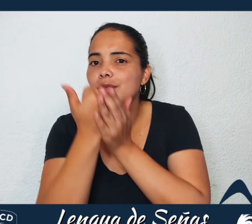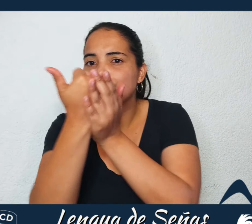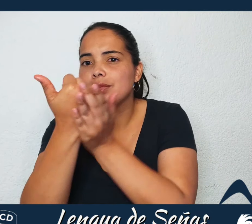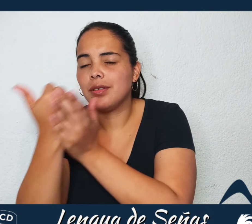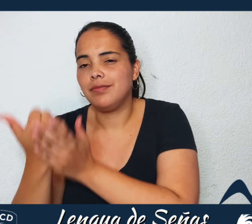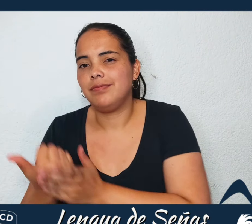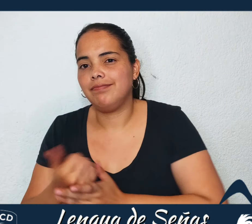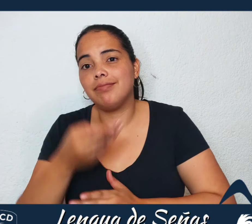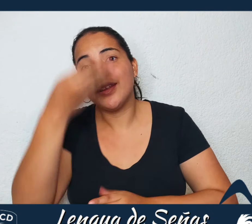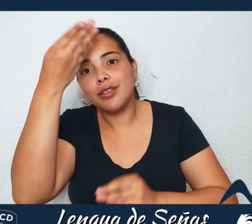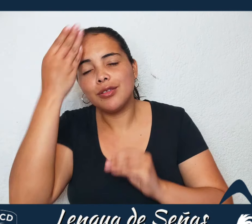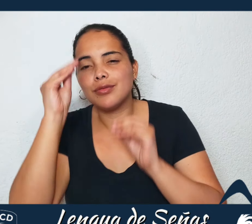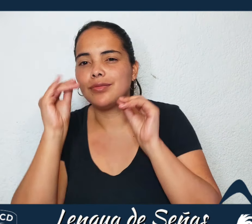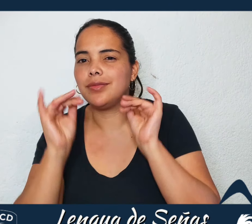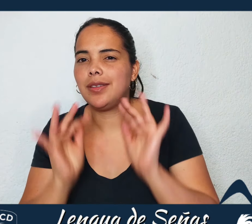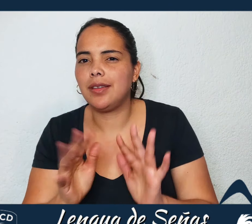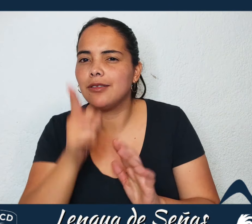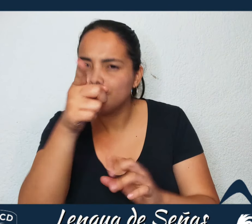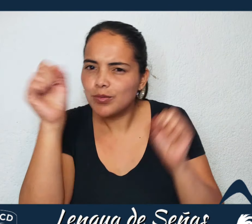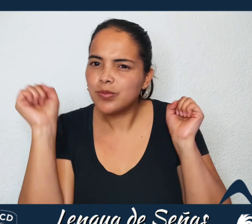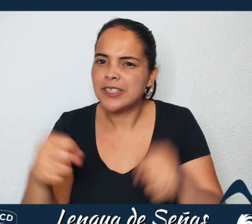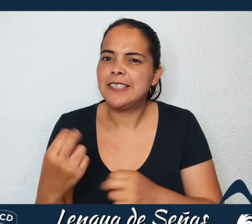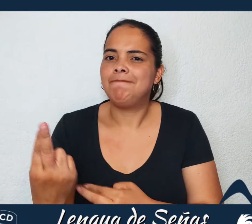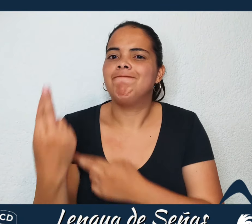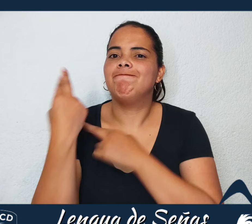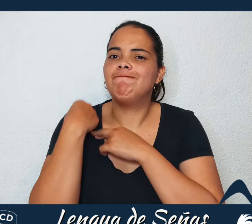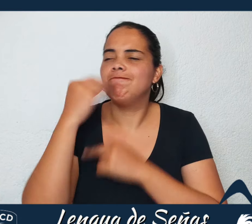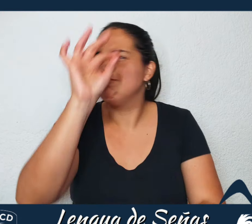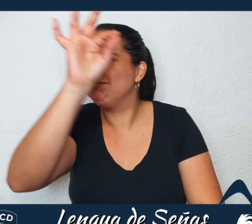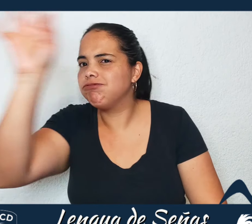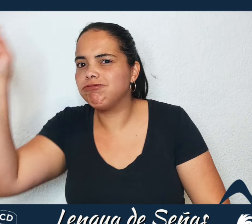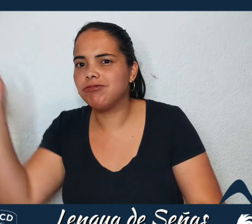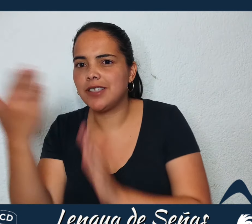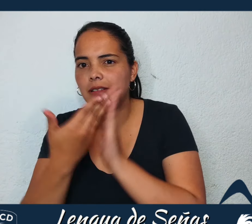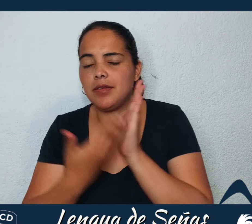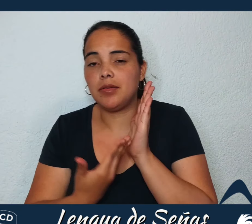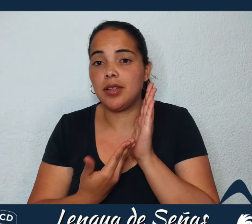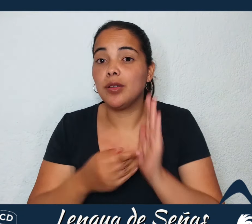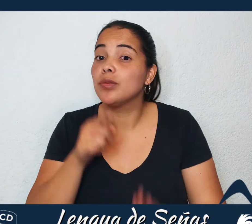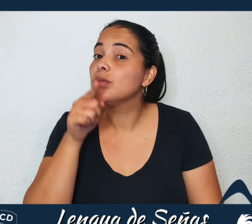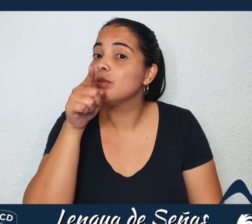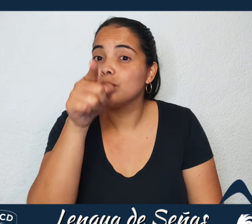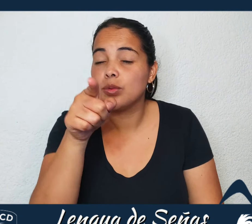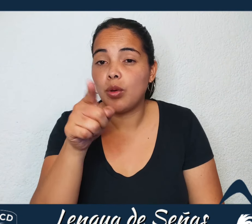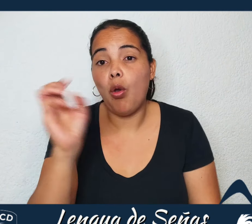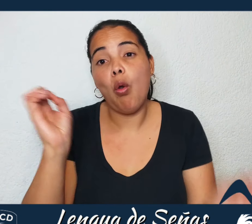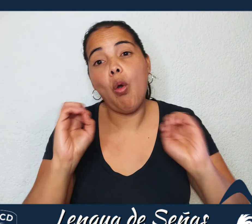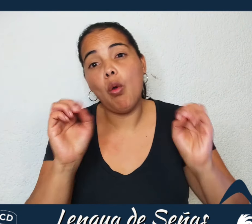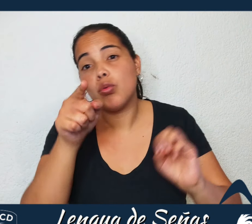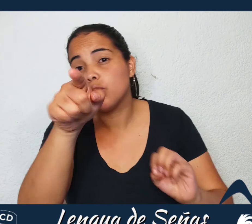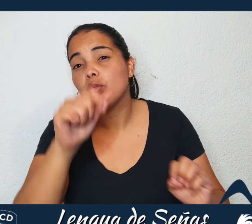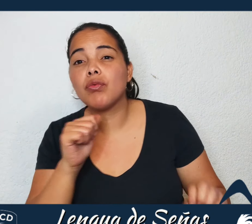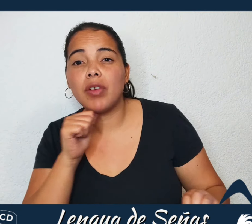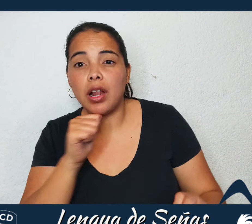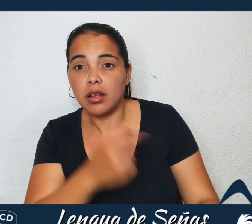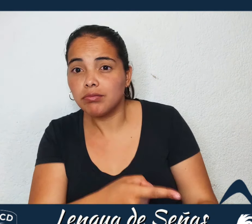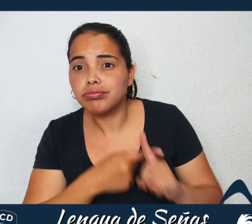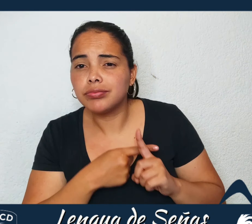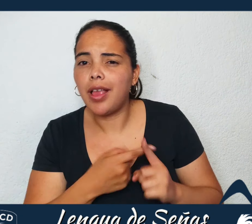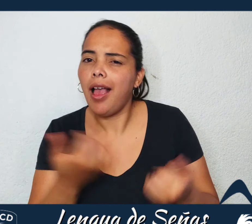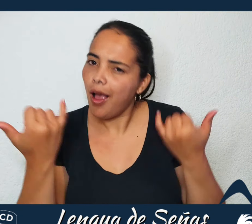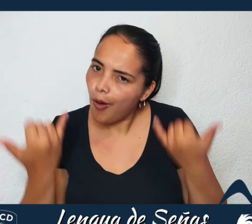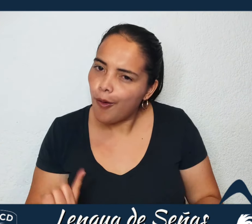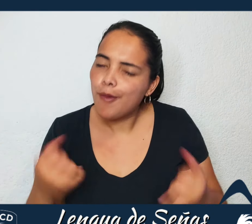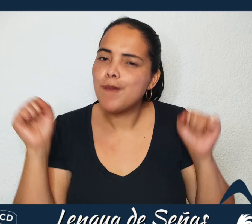ello. Que Dios nos ayude a proclamar este mensaje. Y si usted no ha puesto su fe en